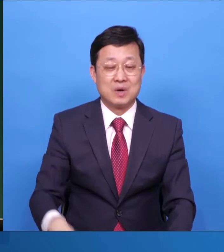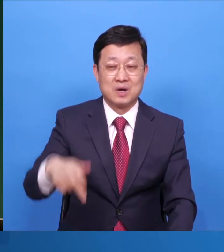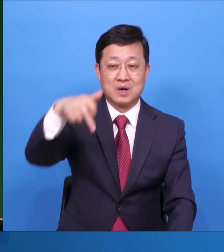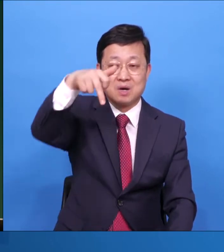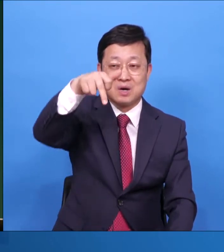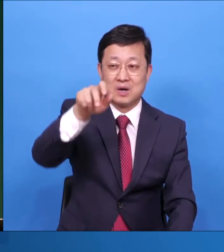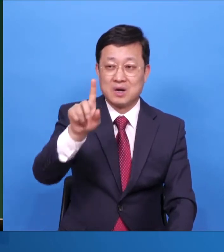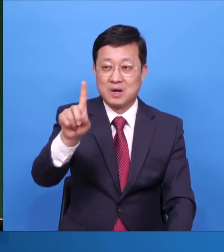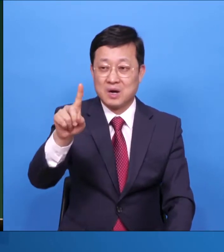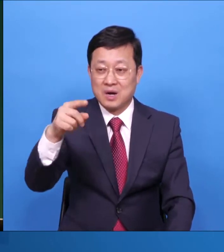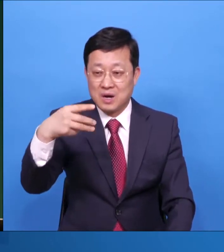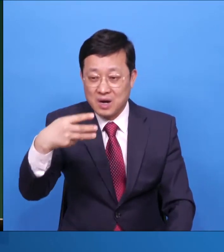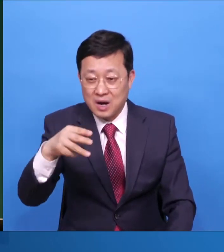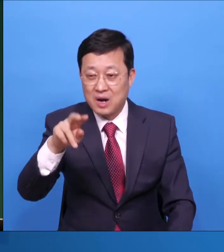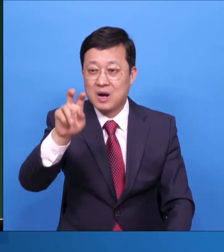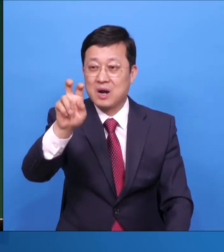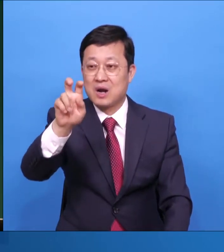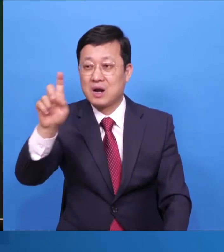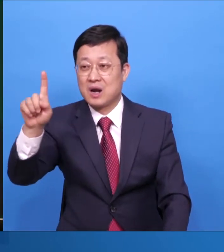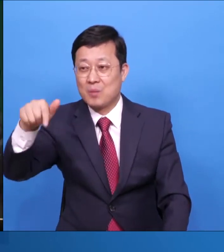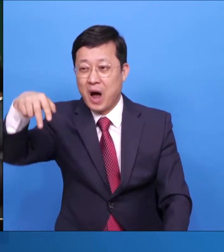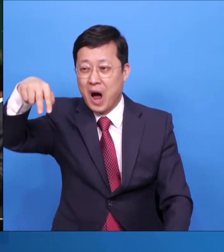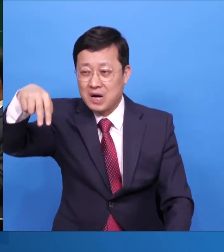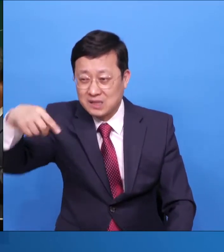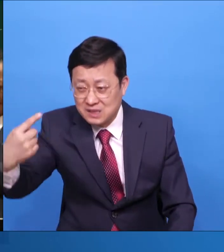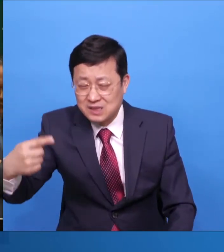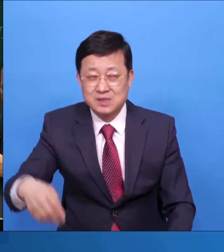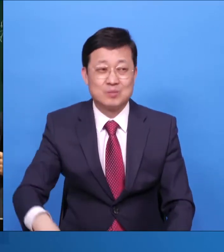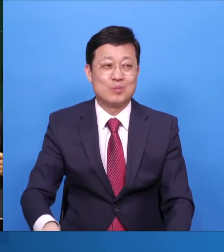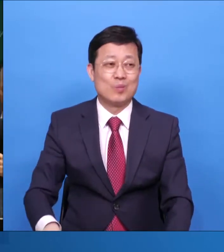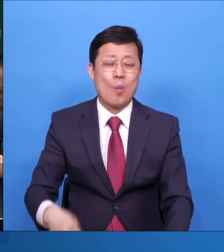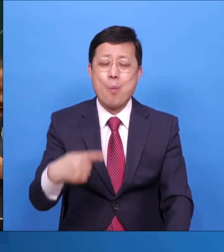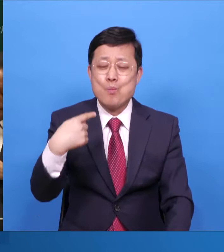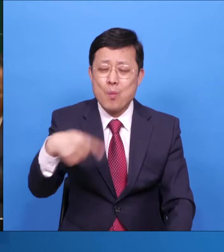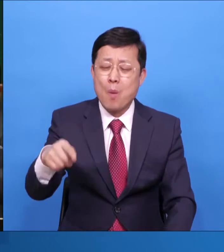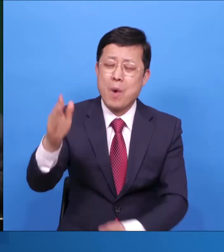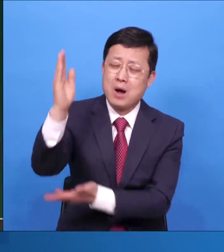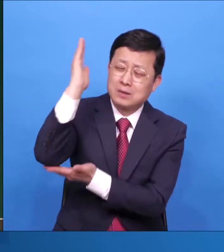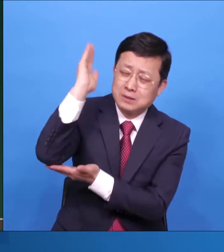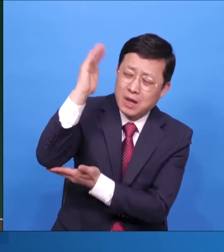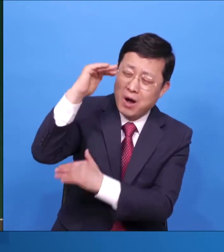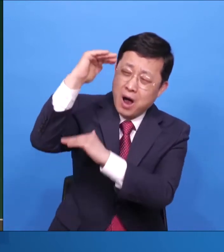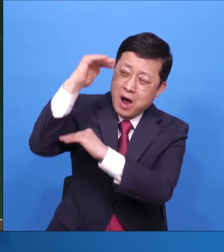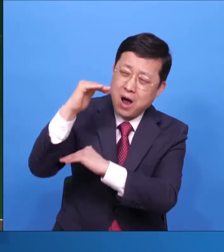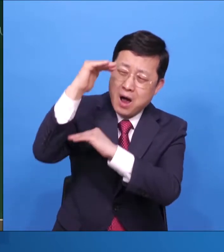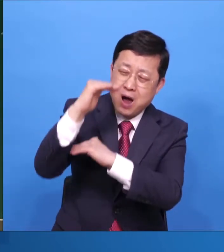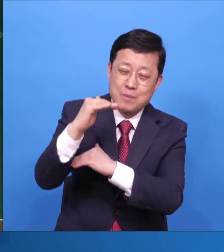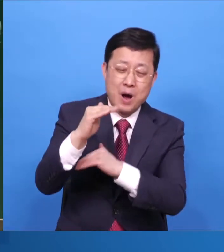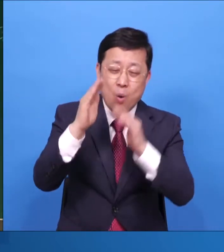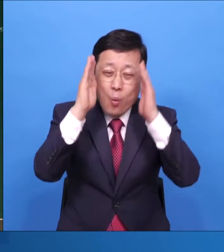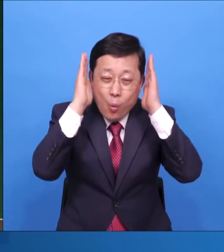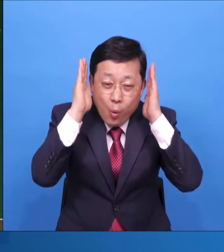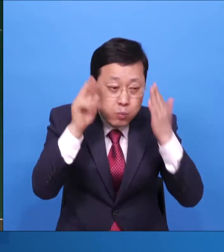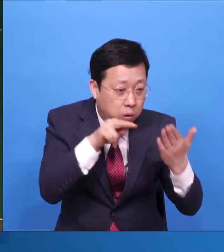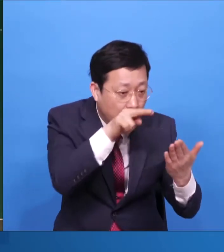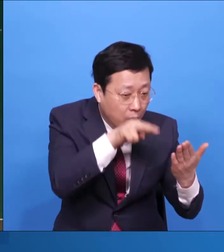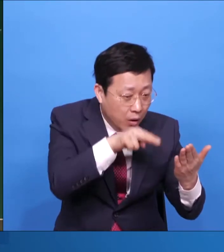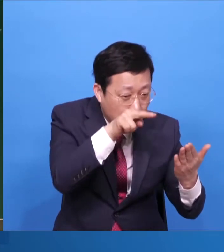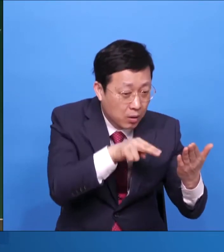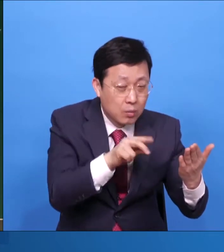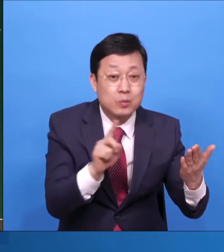칼마스까지 쭉 나오잖아요. Vemos que esas ideologías y filosofías desde Platón hasta Karl Marx, vemos que han salido muchos de ellos ahí. 이게 다 뭔